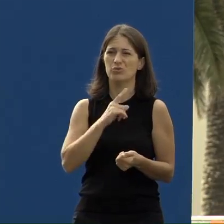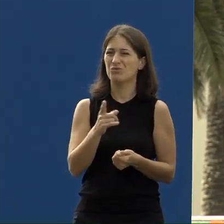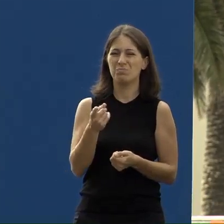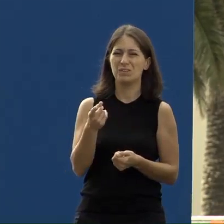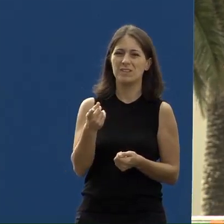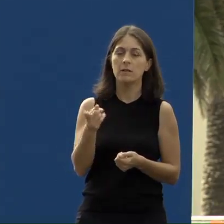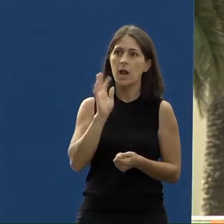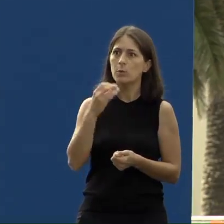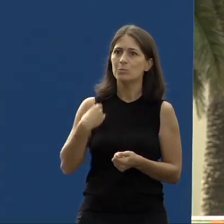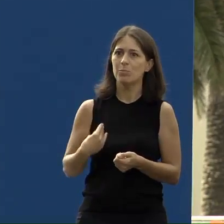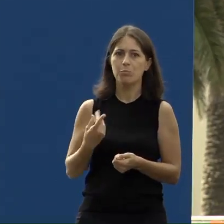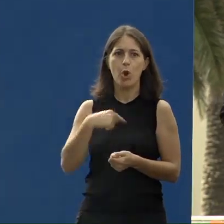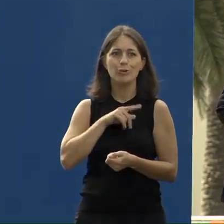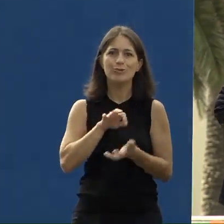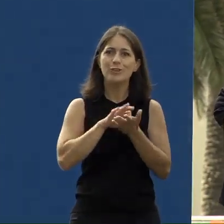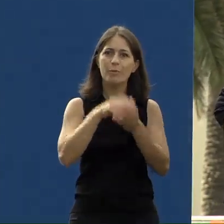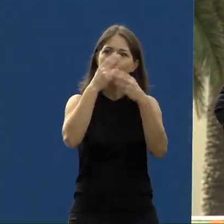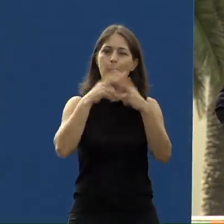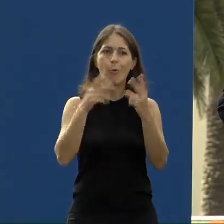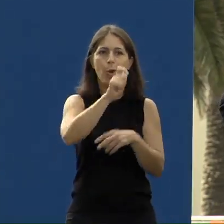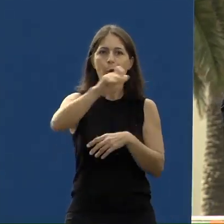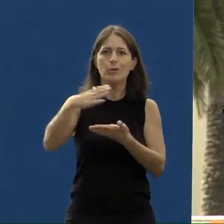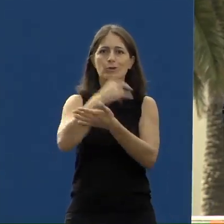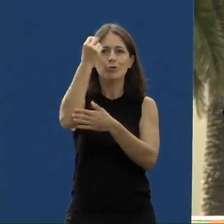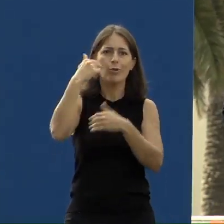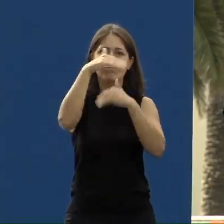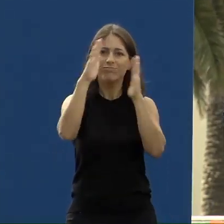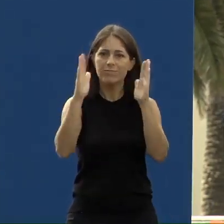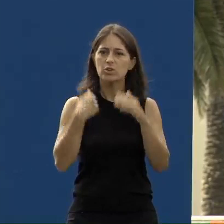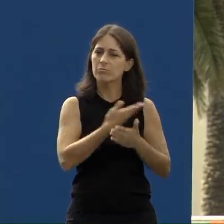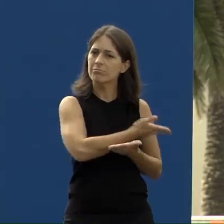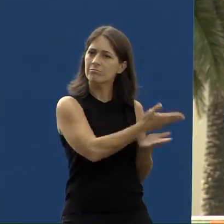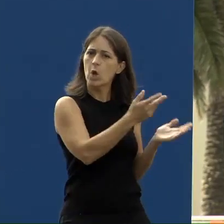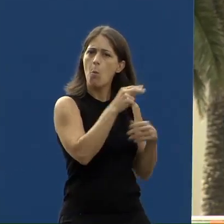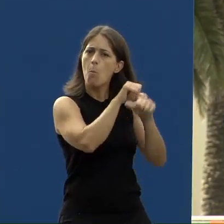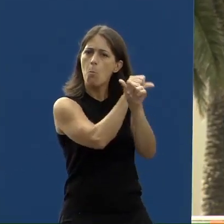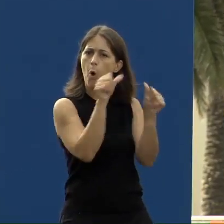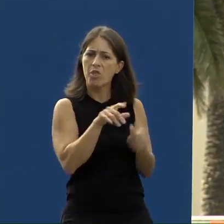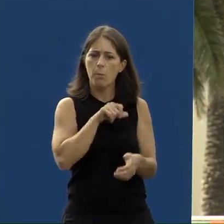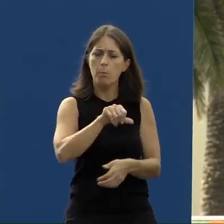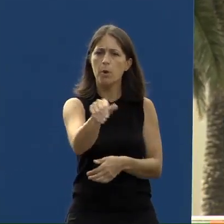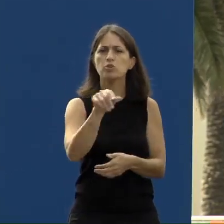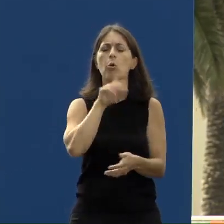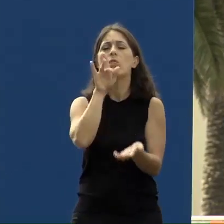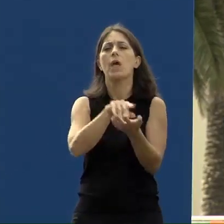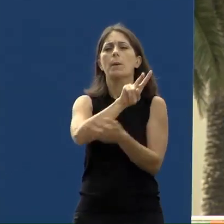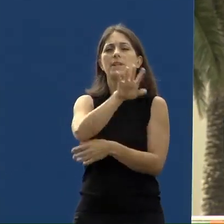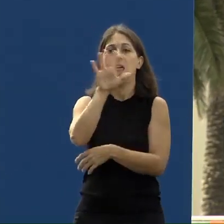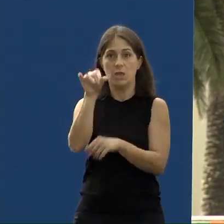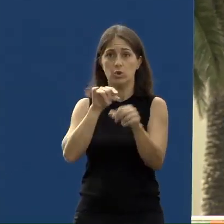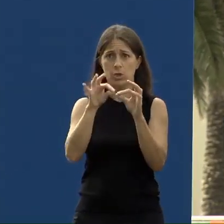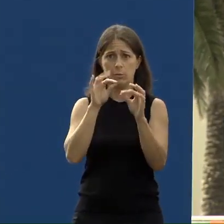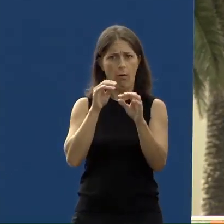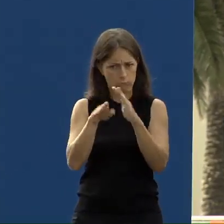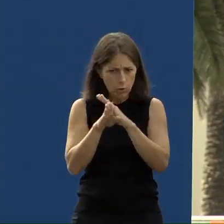Nos queremos nun servicio público para todas e para todas e este é o noso exemplo e será o noso exemplo a partir do día 25. Por eso tamén entre as